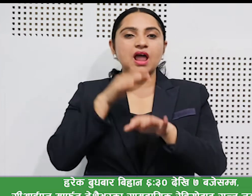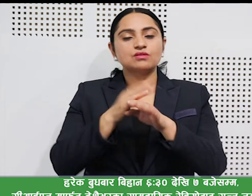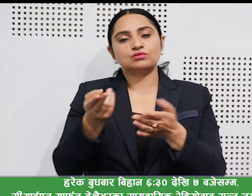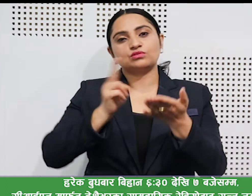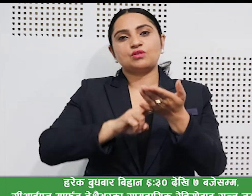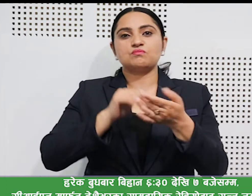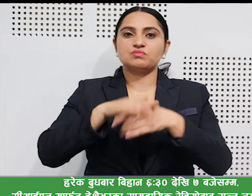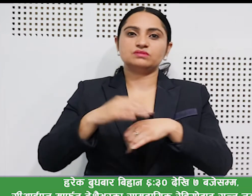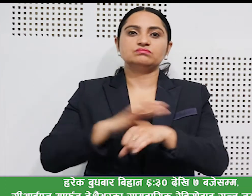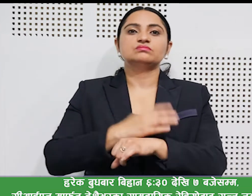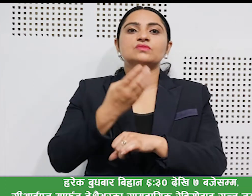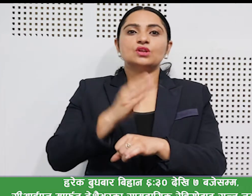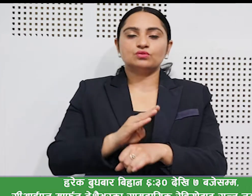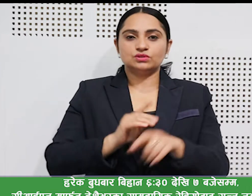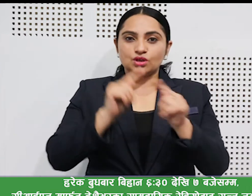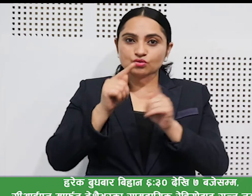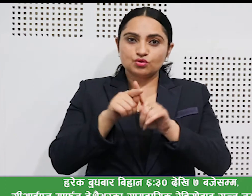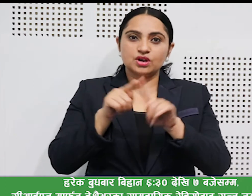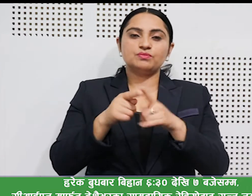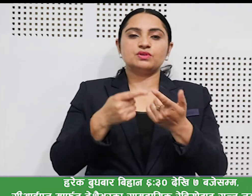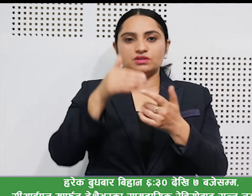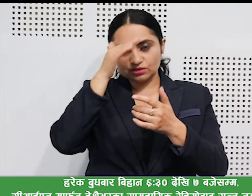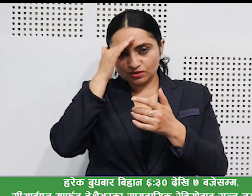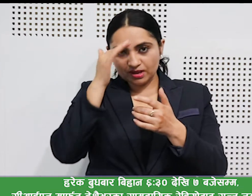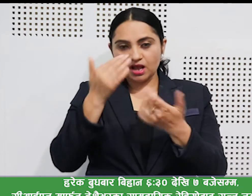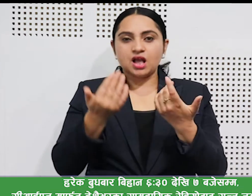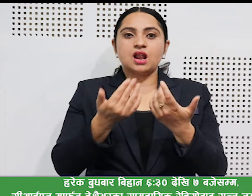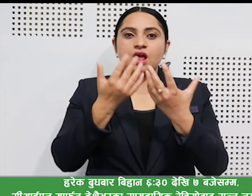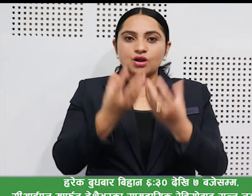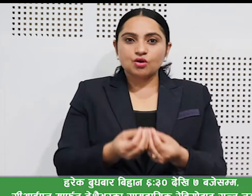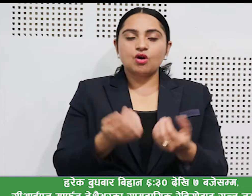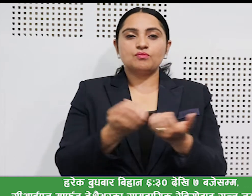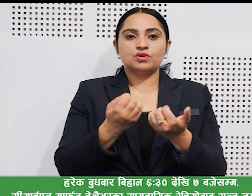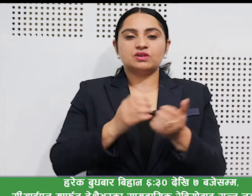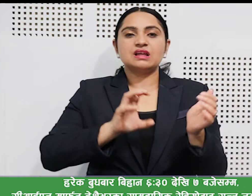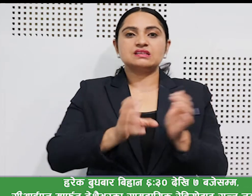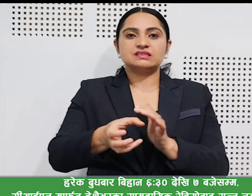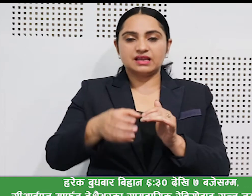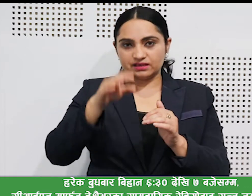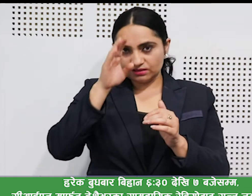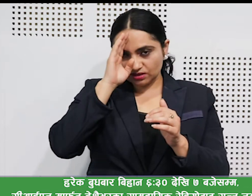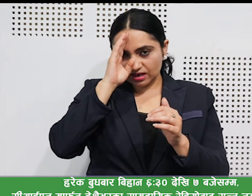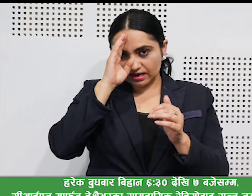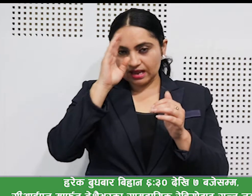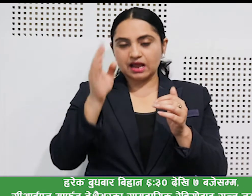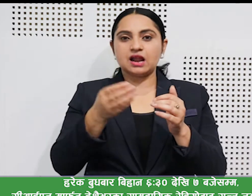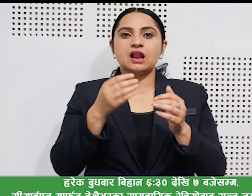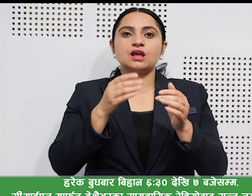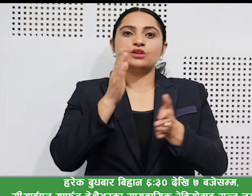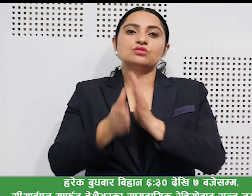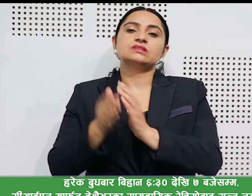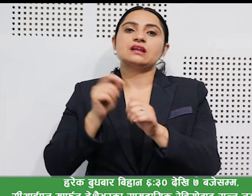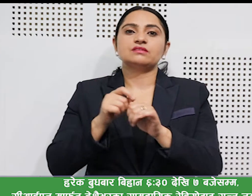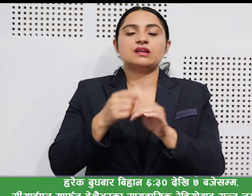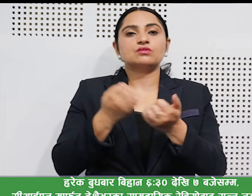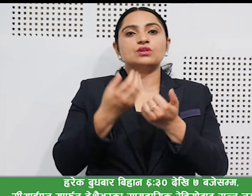नै प्रभावित हुन्छन्। कुनै पनि प्रकोपको प्रभावलाई कम गर्न स्थानीय सरकारले विपद पूर्व तयारी र प्रतिक्रिया योजना तयार